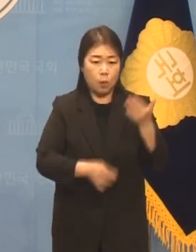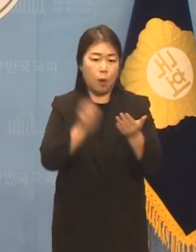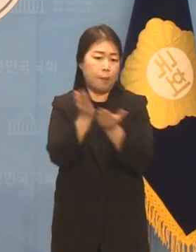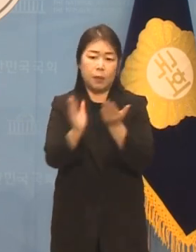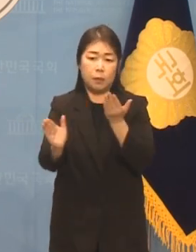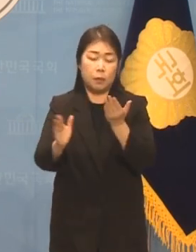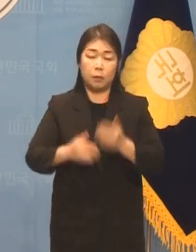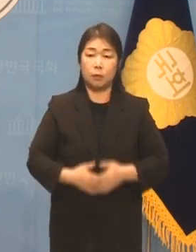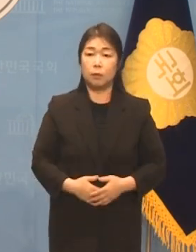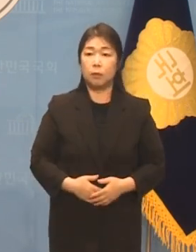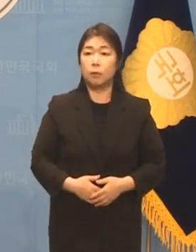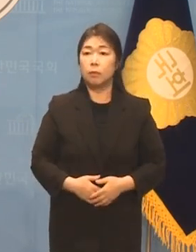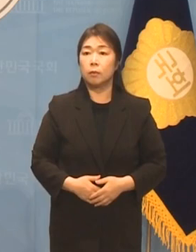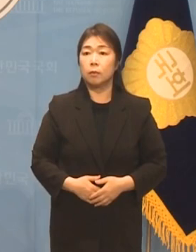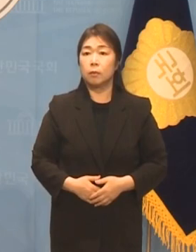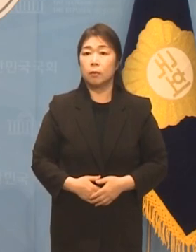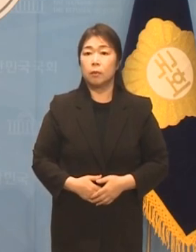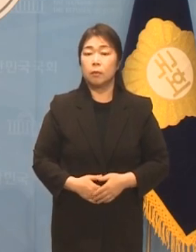윤석열 정부는